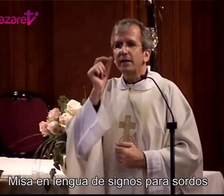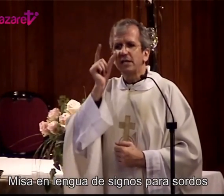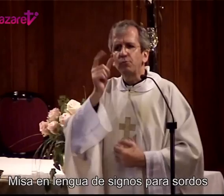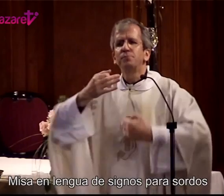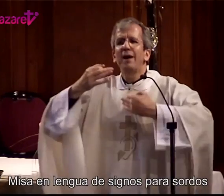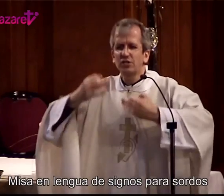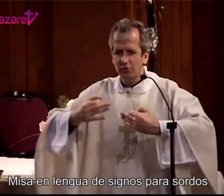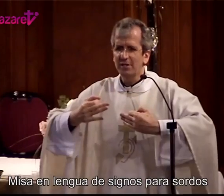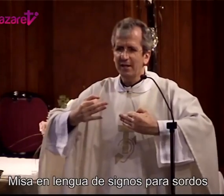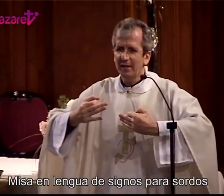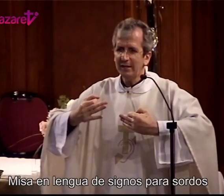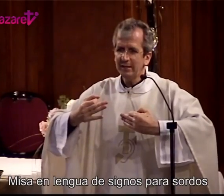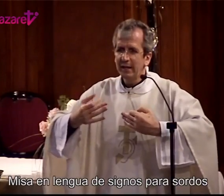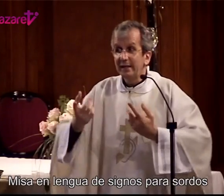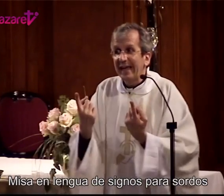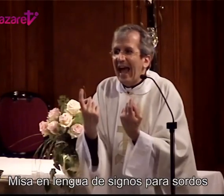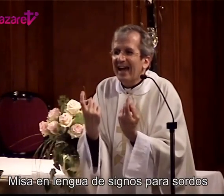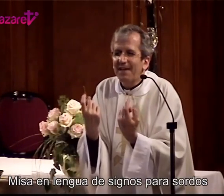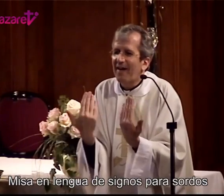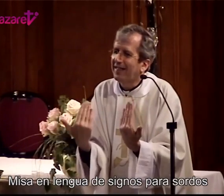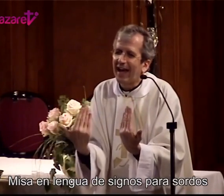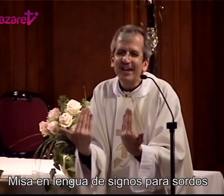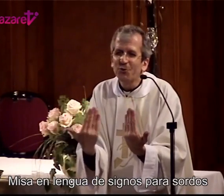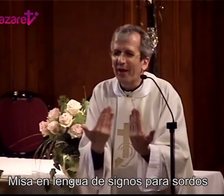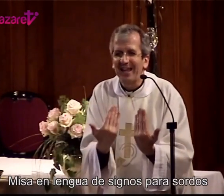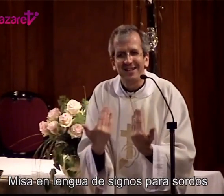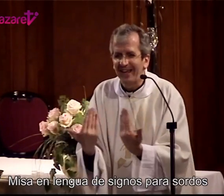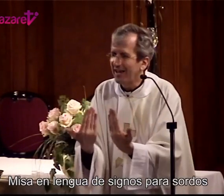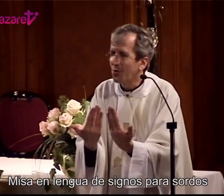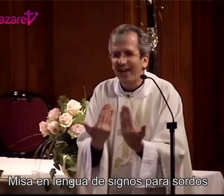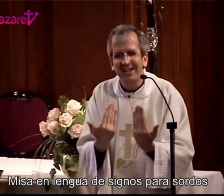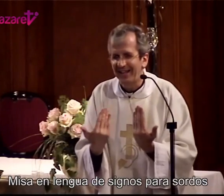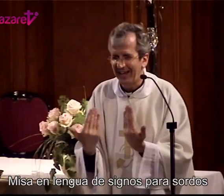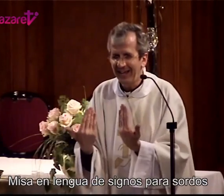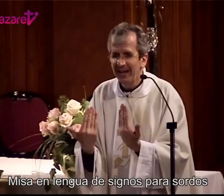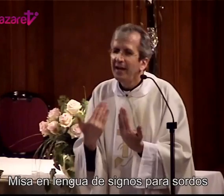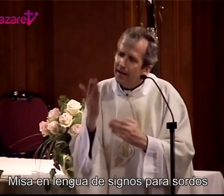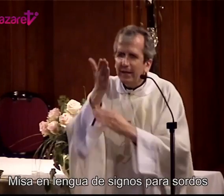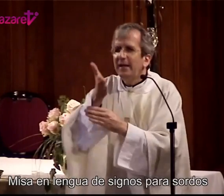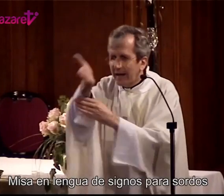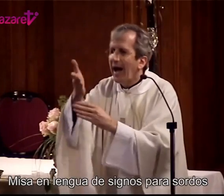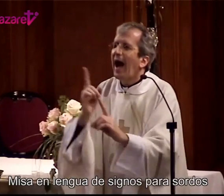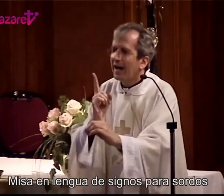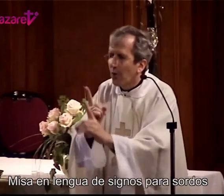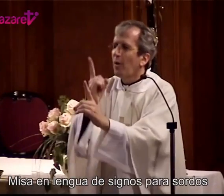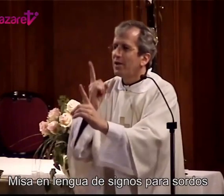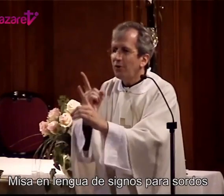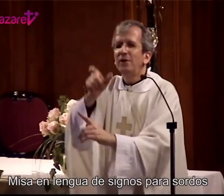seamos más conscientes de que hace falta, es urgente, ir al encuentro de